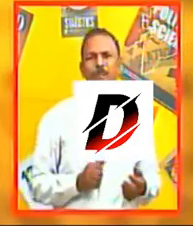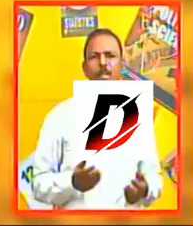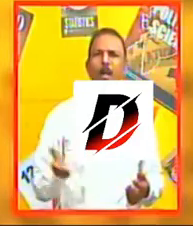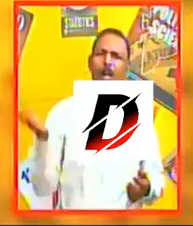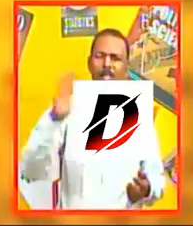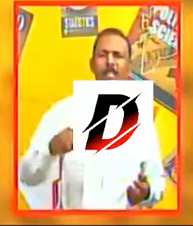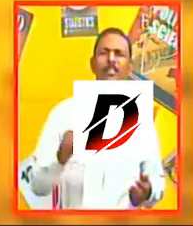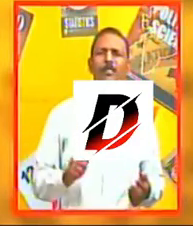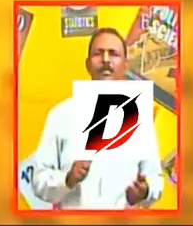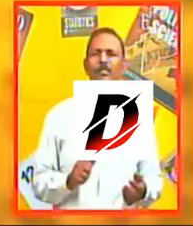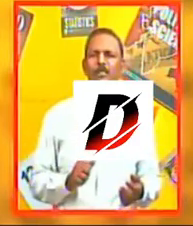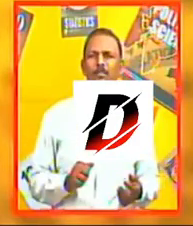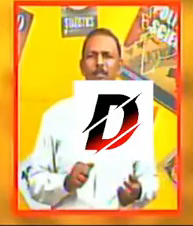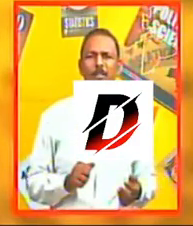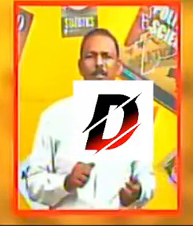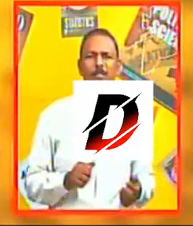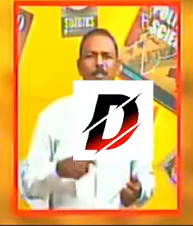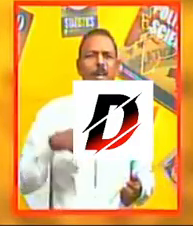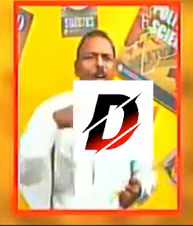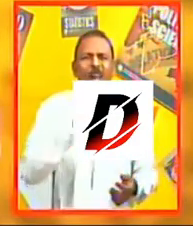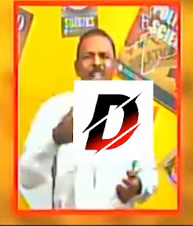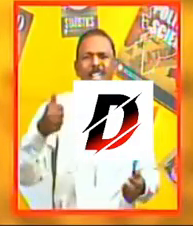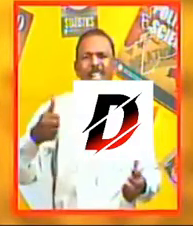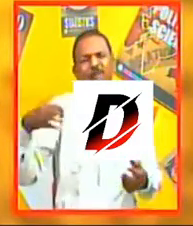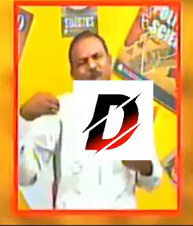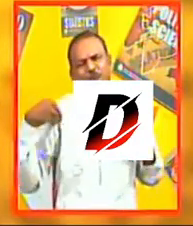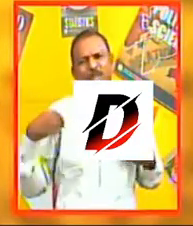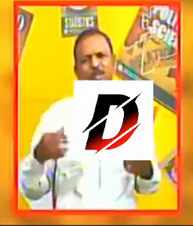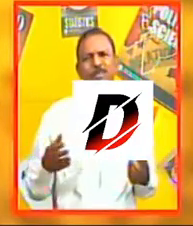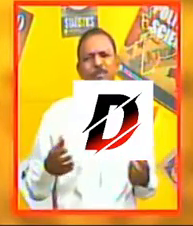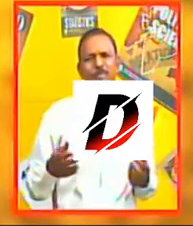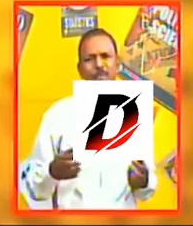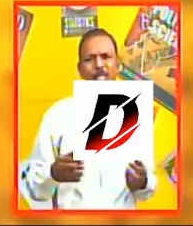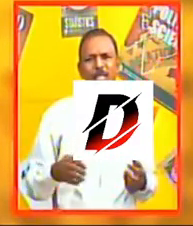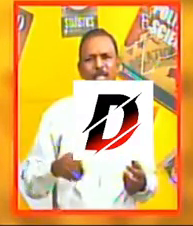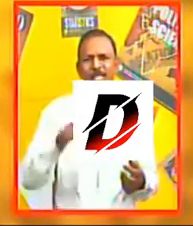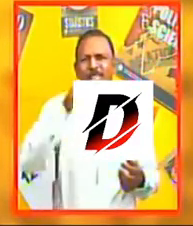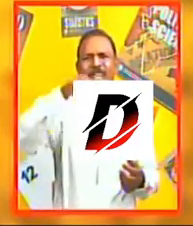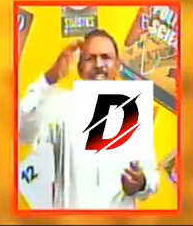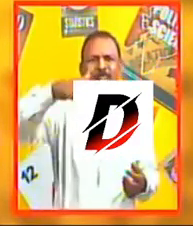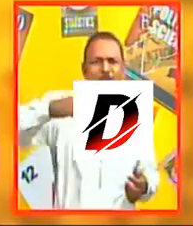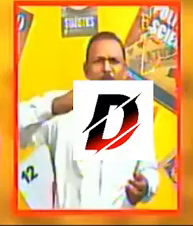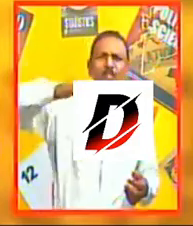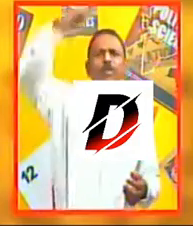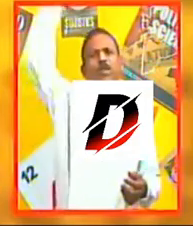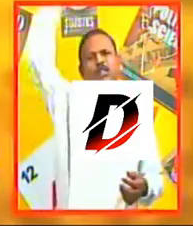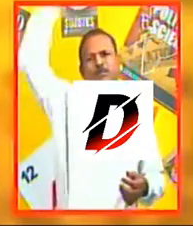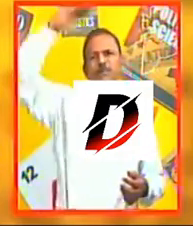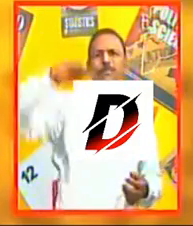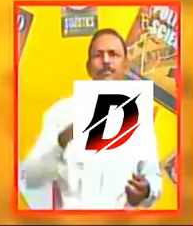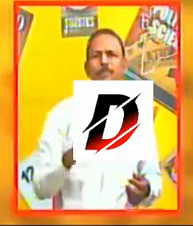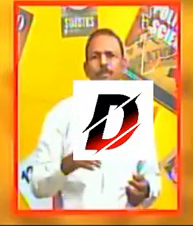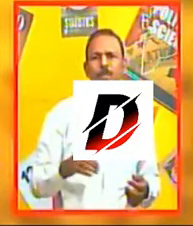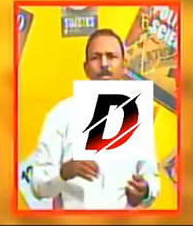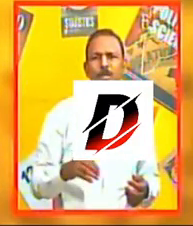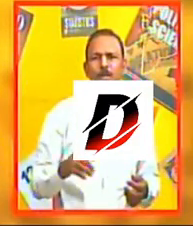உள்ளது. அதற்கடுத்து இந்த காலநிலையை பாதிக்கும் காரணிகளில் கடல் மட்டத்தில் இருந்து